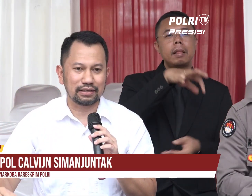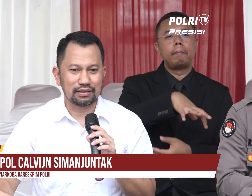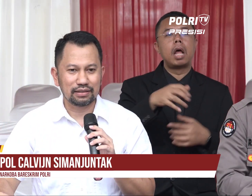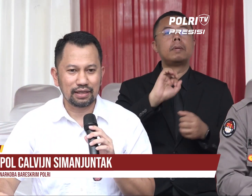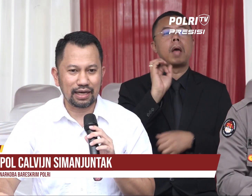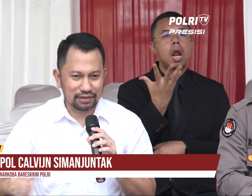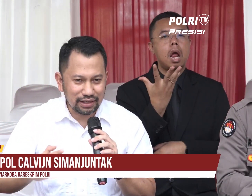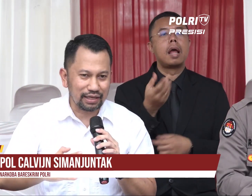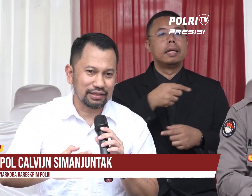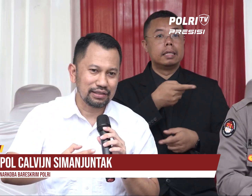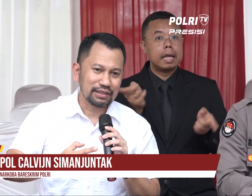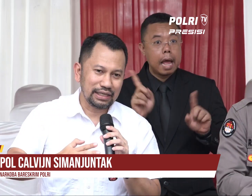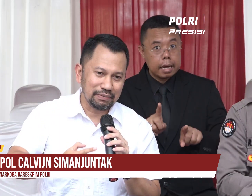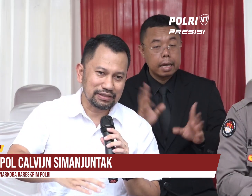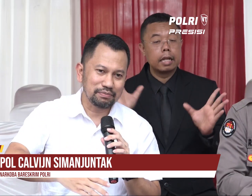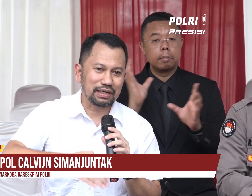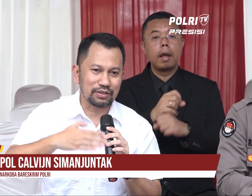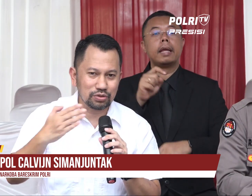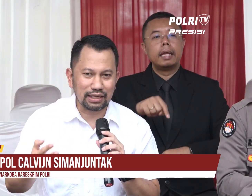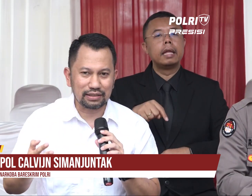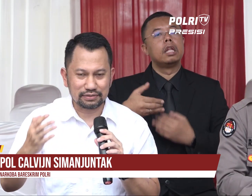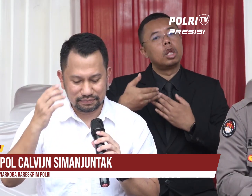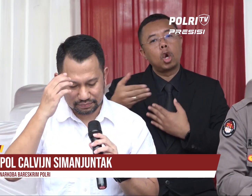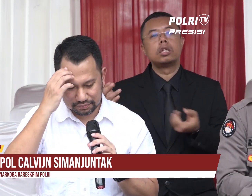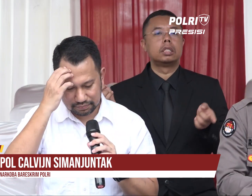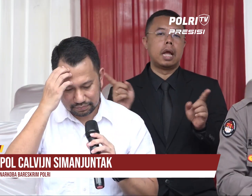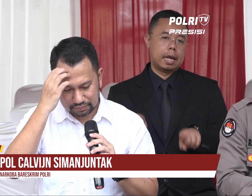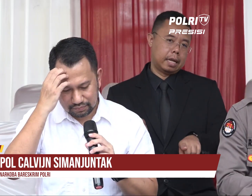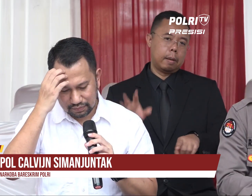Semarang. Artinya ini masih berkelanjutan.